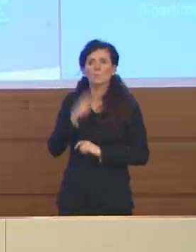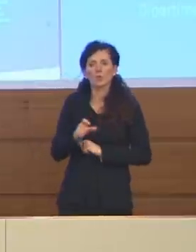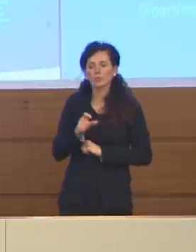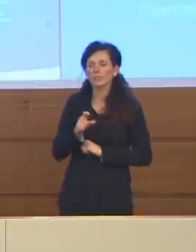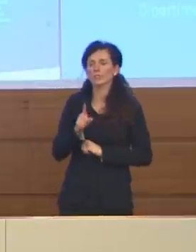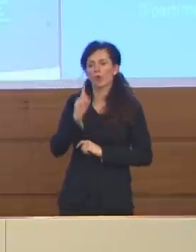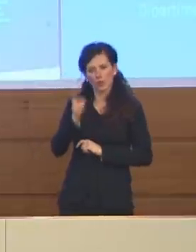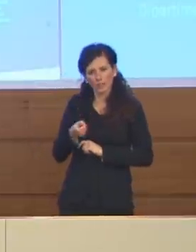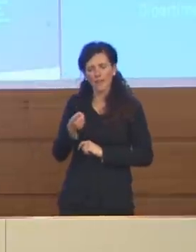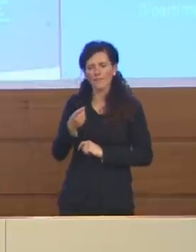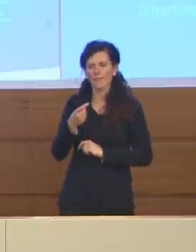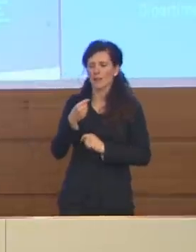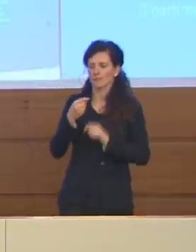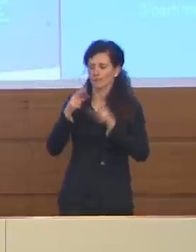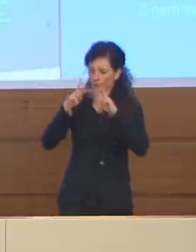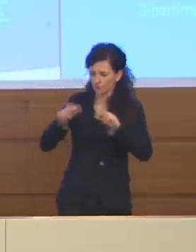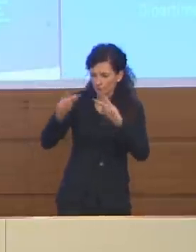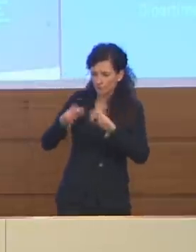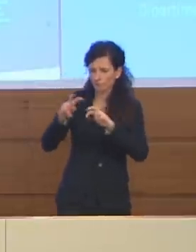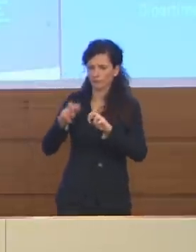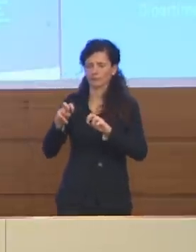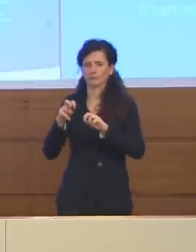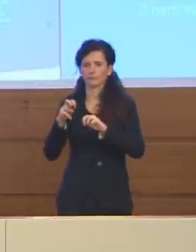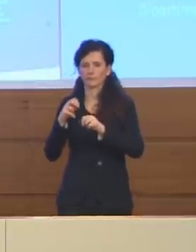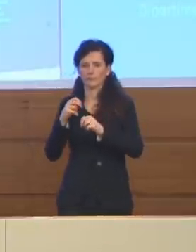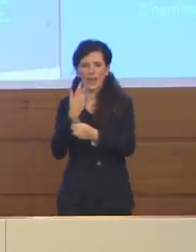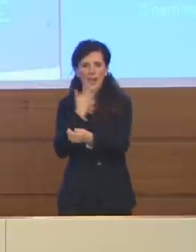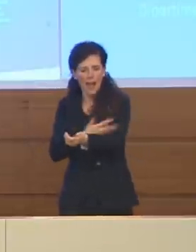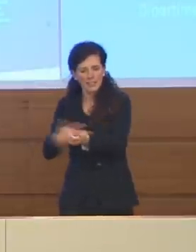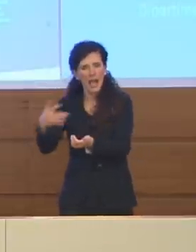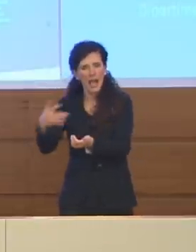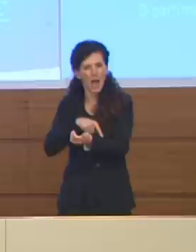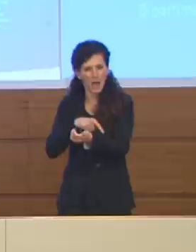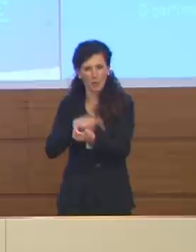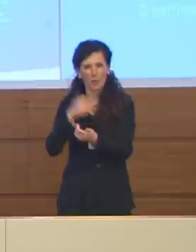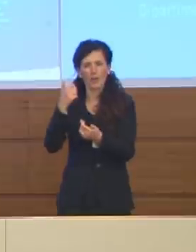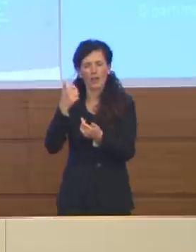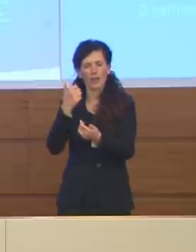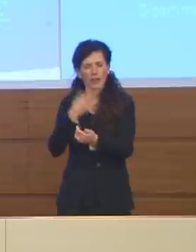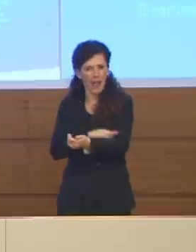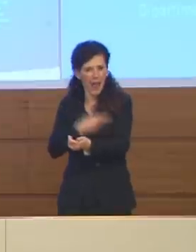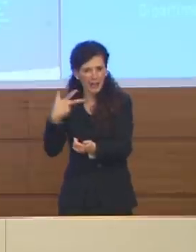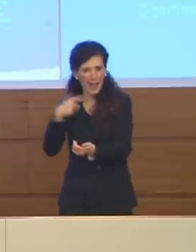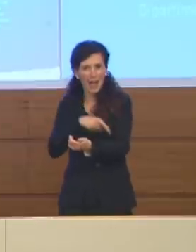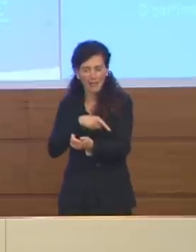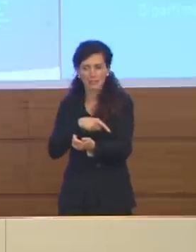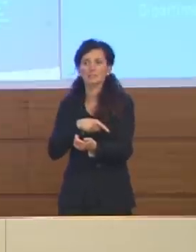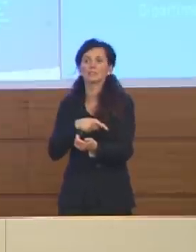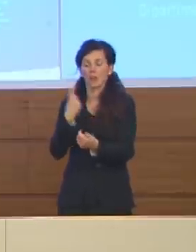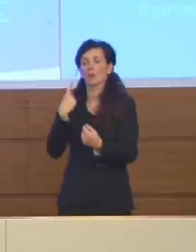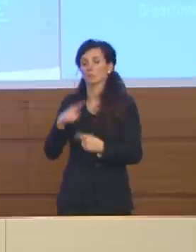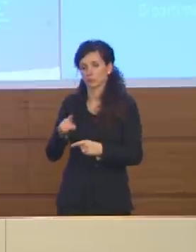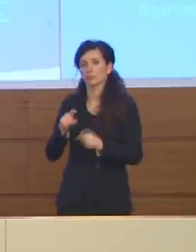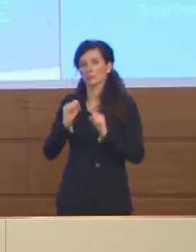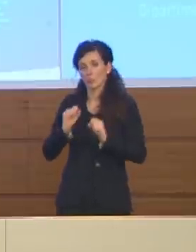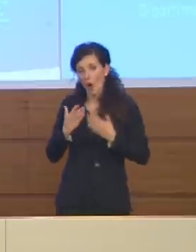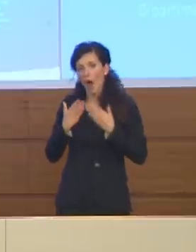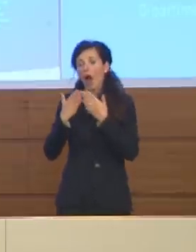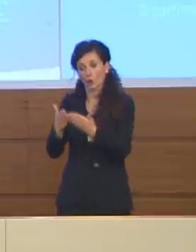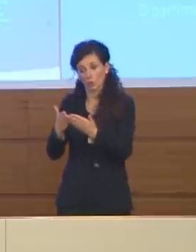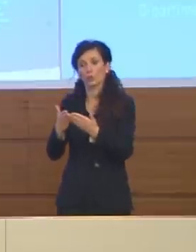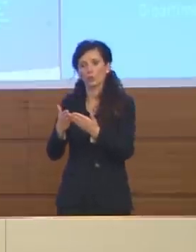su quello che questo studio di sieroprevalenza che viene condotto sulla popolazione italiana ci